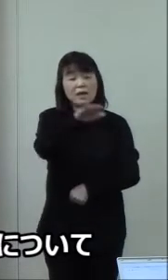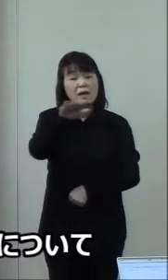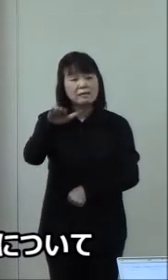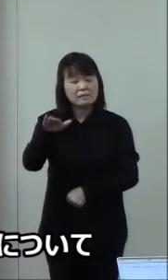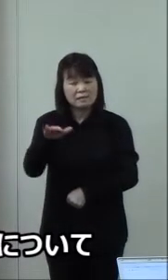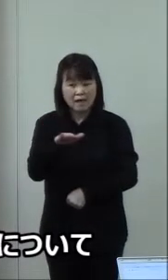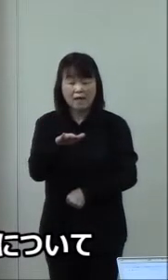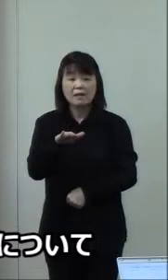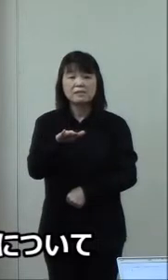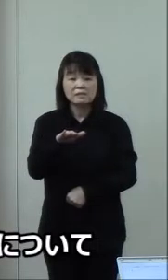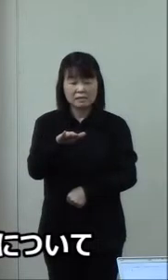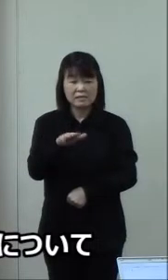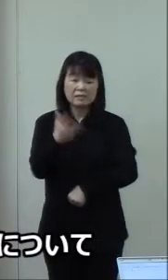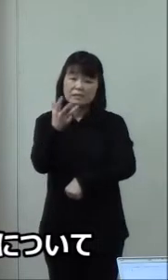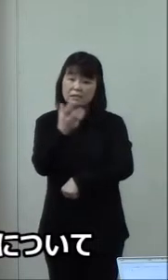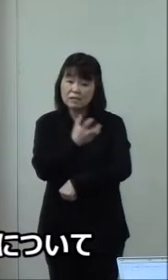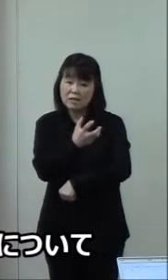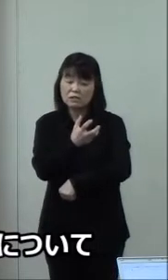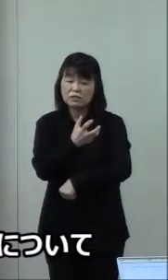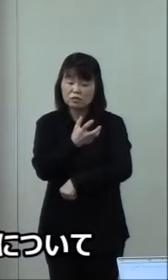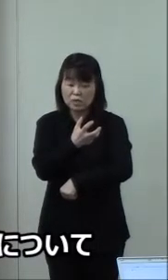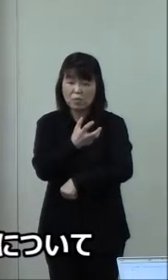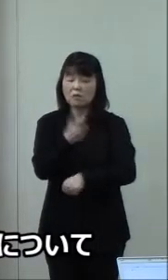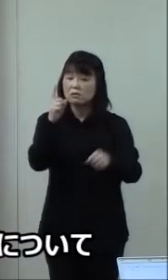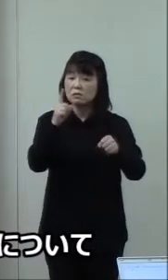と、接種してもらうような、